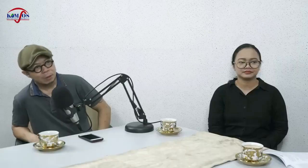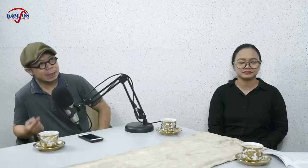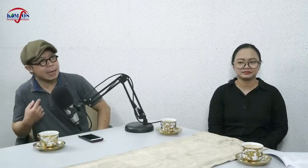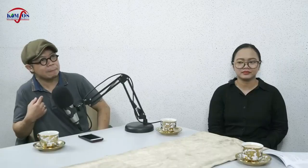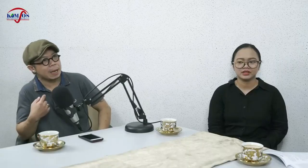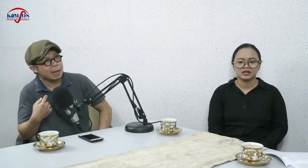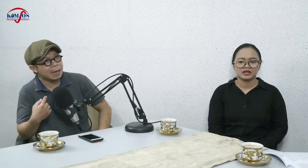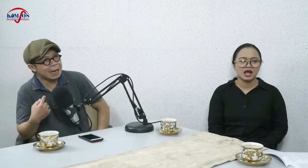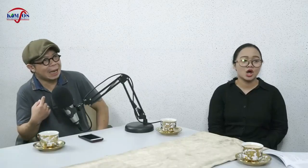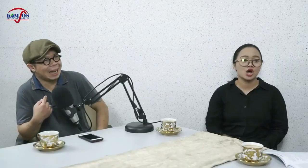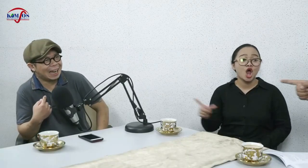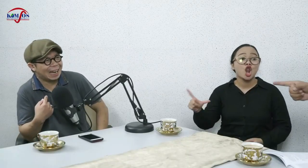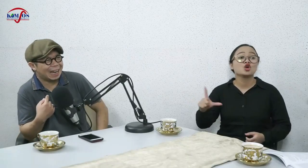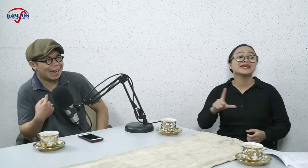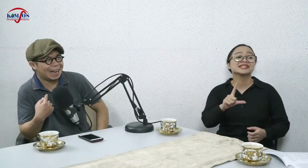apa